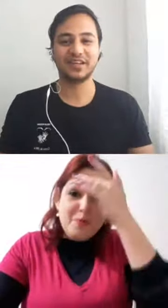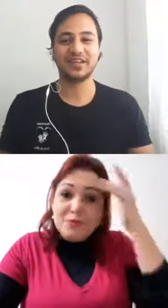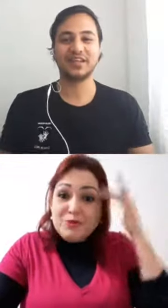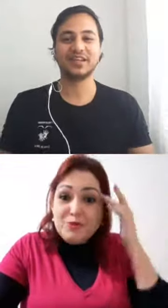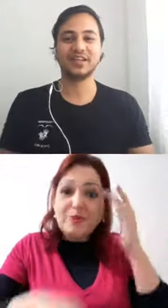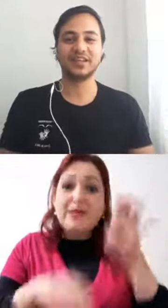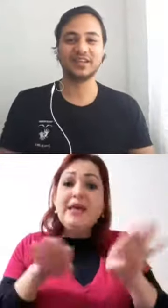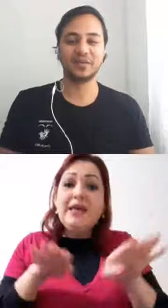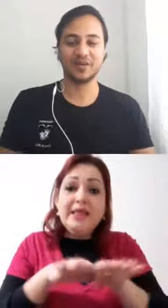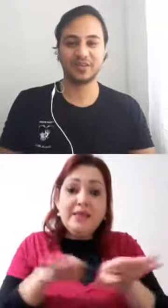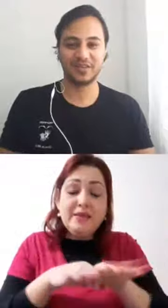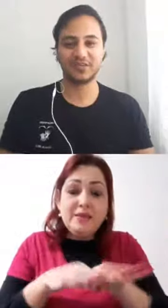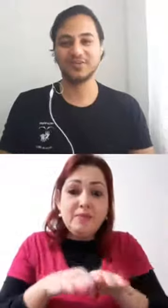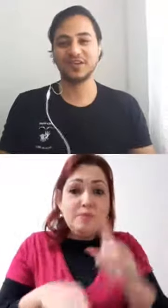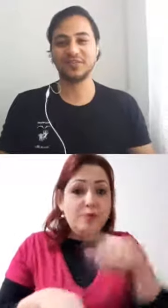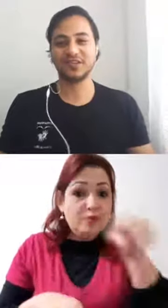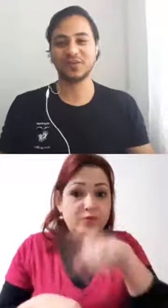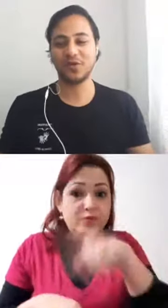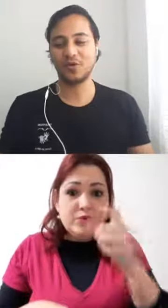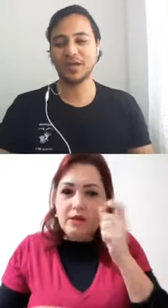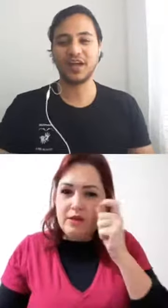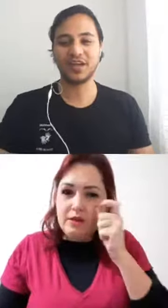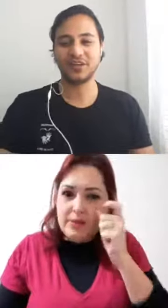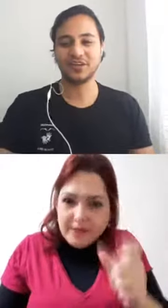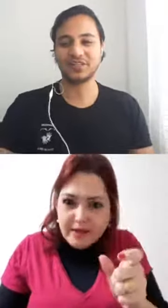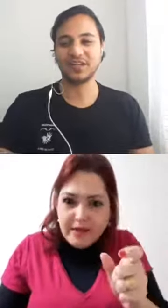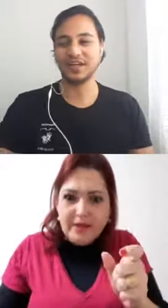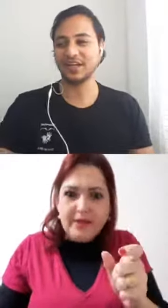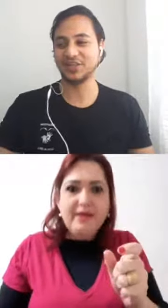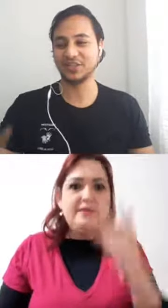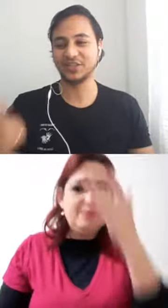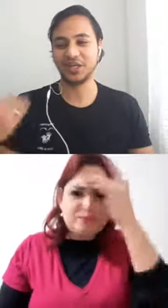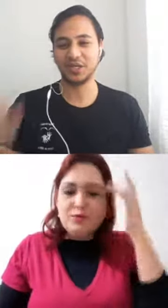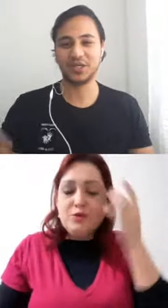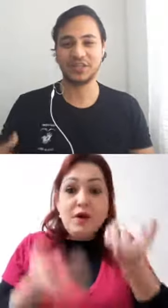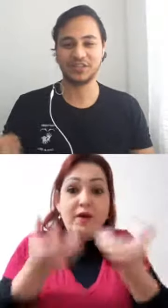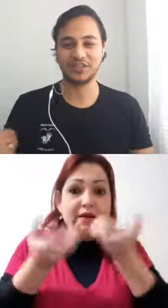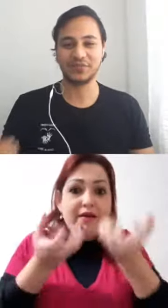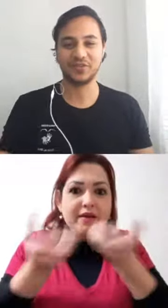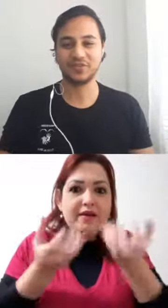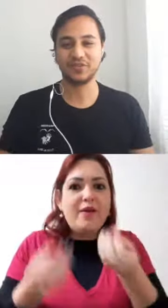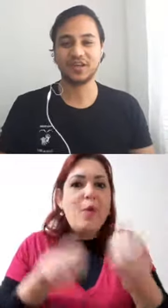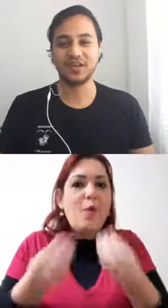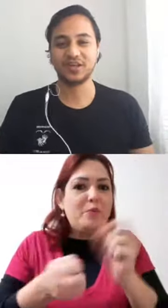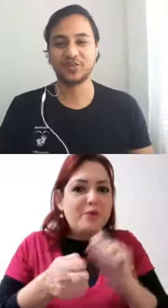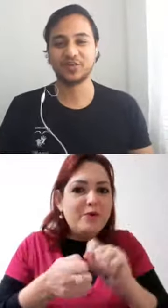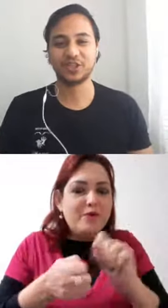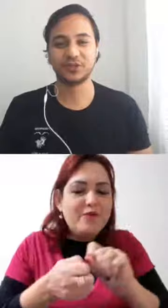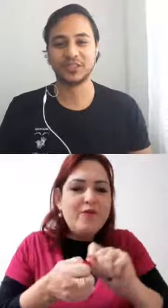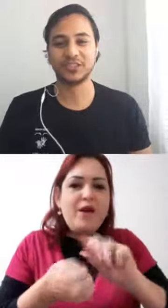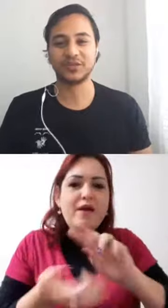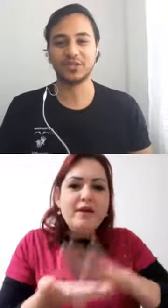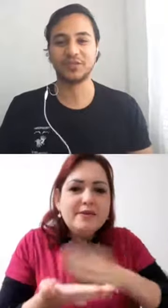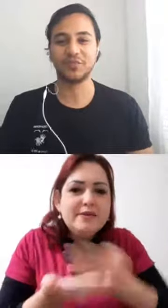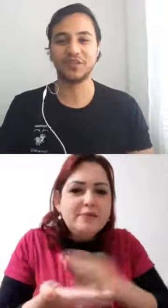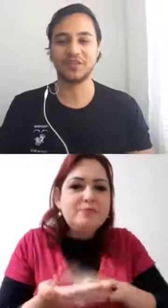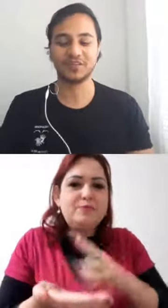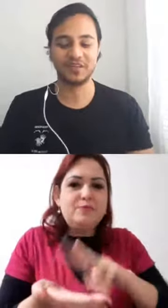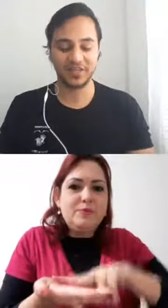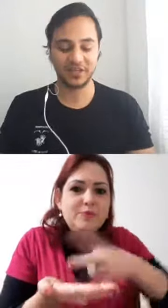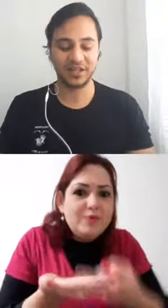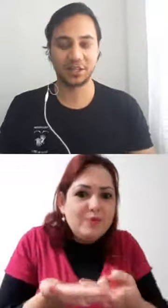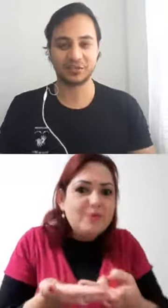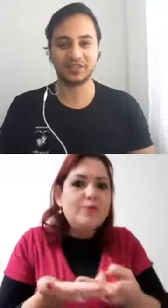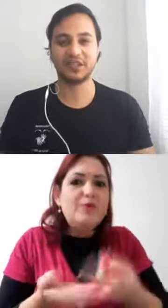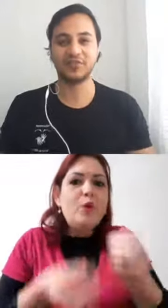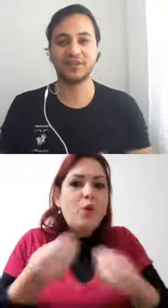área de interpretação, para saber como que é, né, o nosso dia a dia, os desafios, que os TIOs, então a gente muitas vezes vê